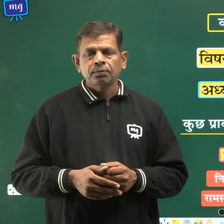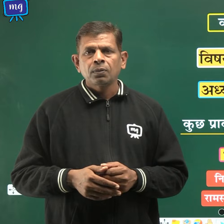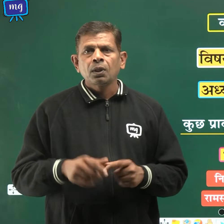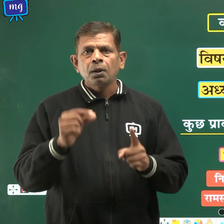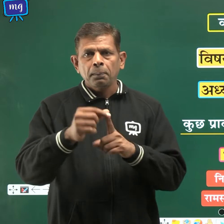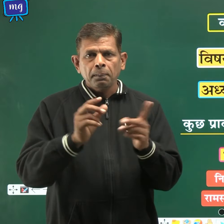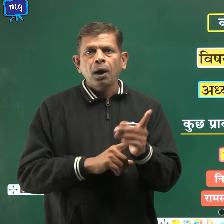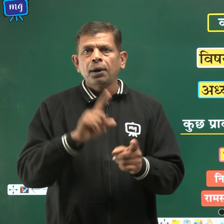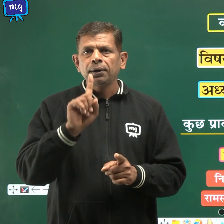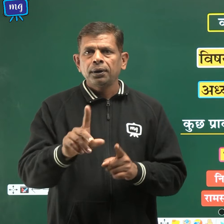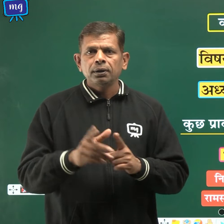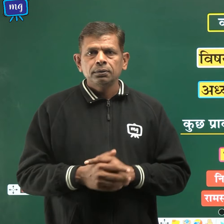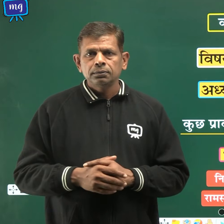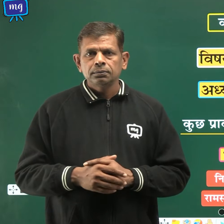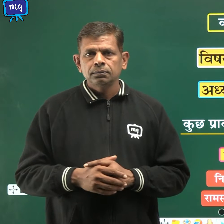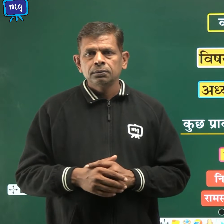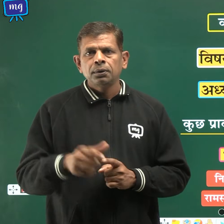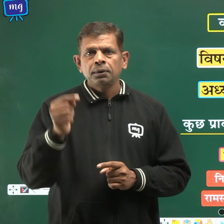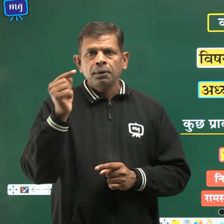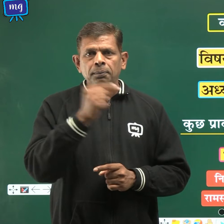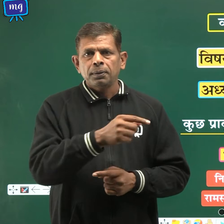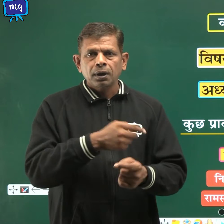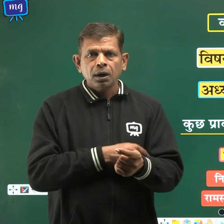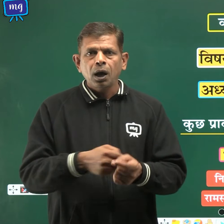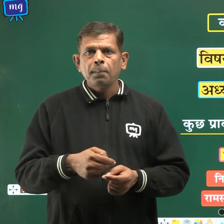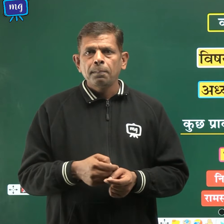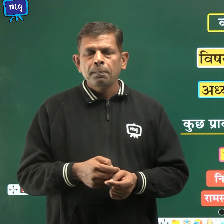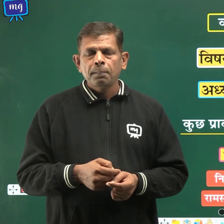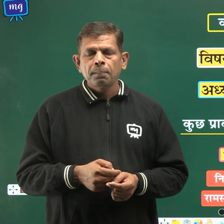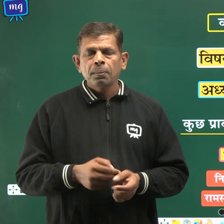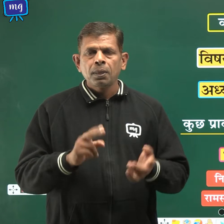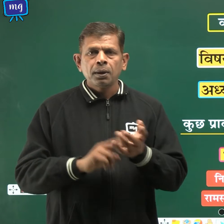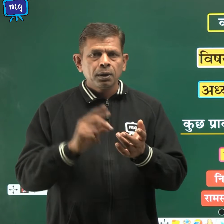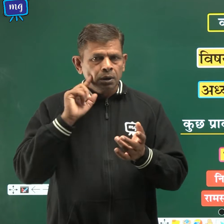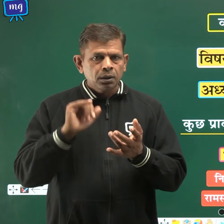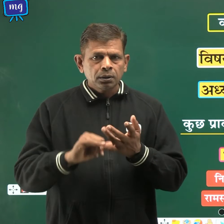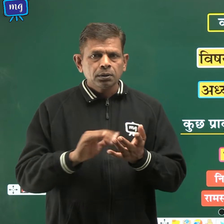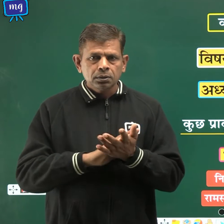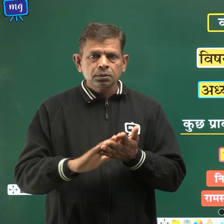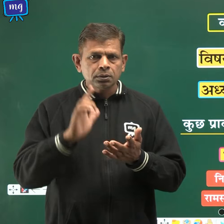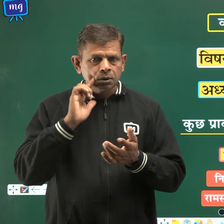भाग 1। मेरा नाम निशी अरोड़ा है